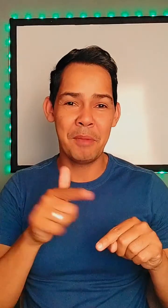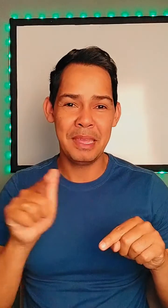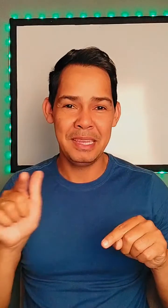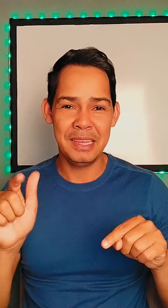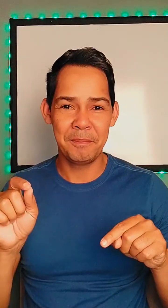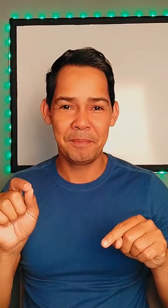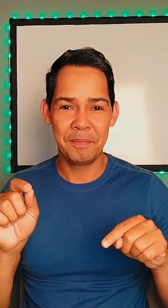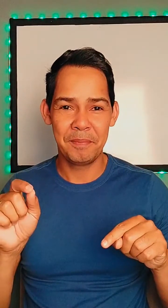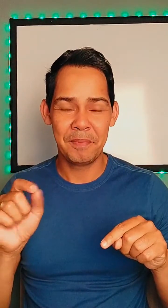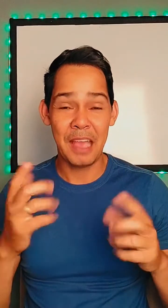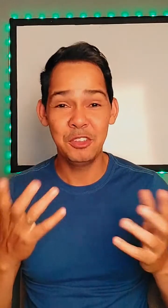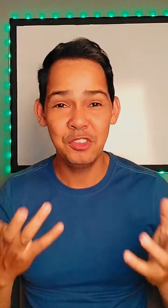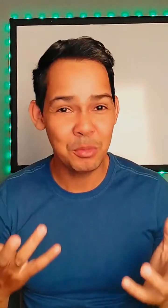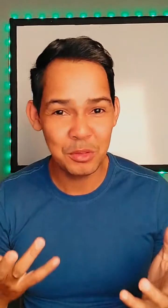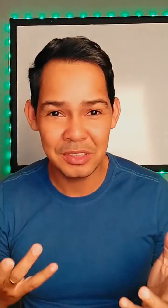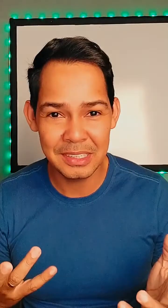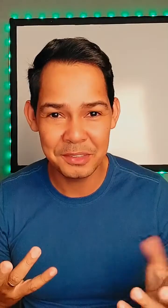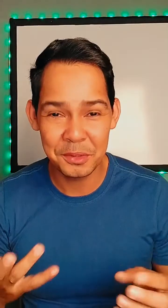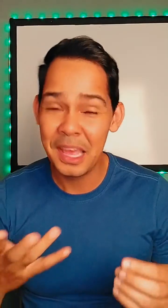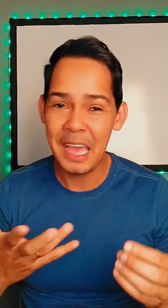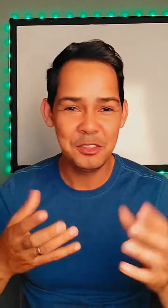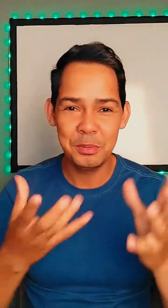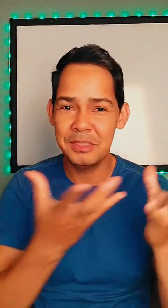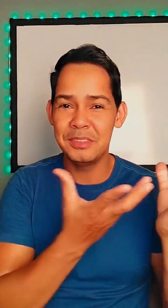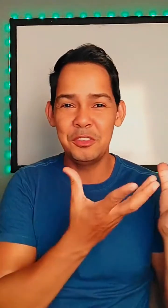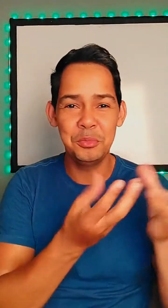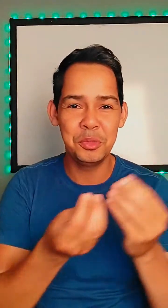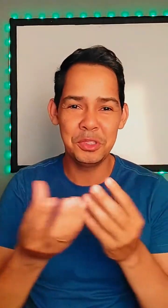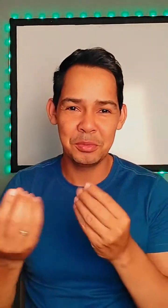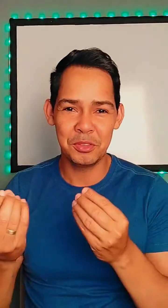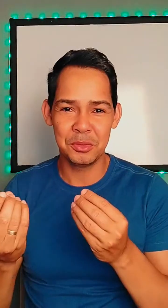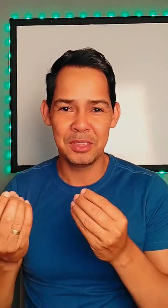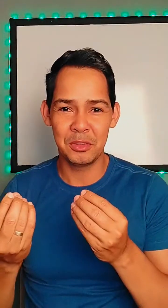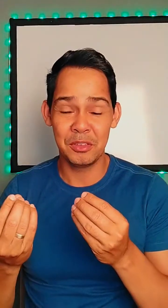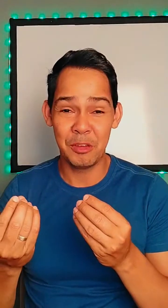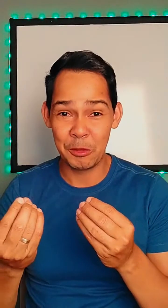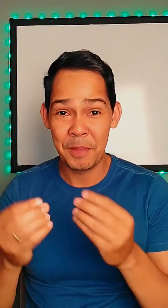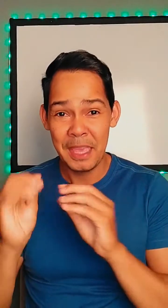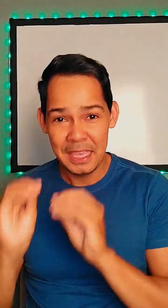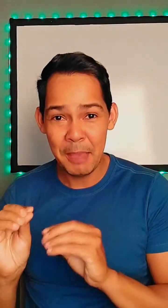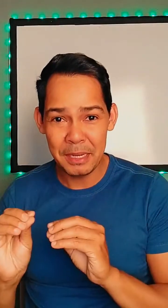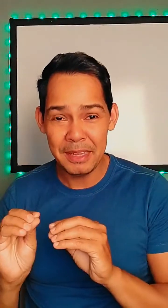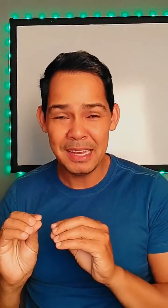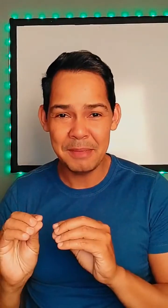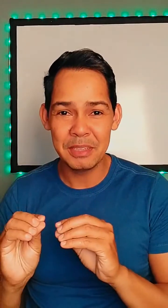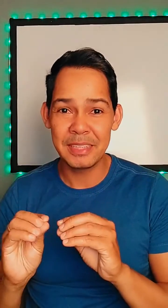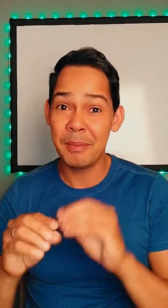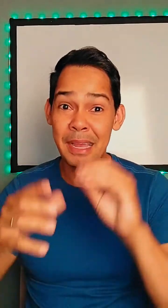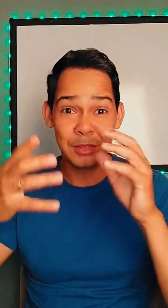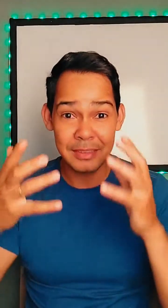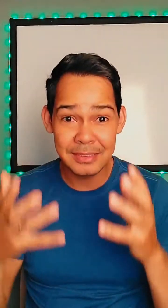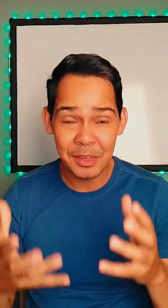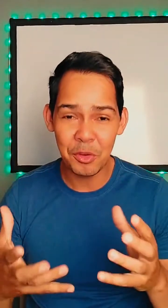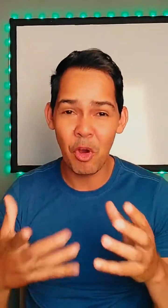ilha. A gente é um oceano, a gente precisa de muitas pessoas à nossa volta. E aprender Libras, que é uma causa tão nobre,